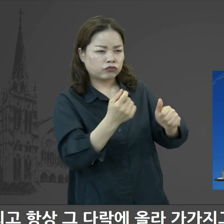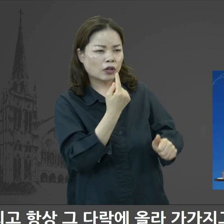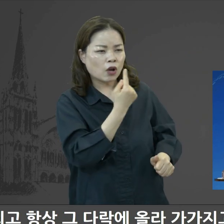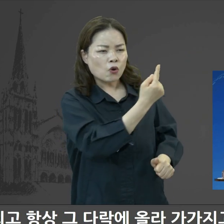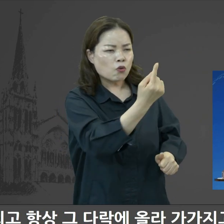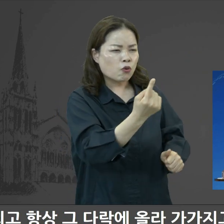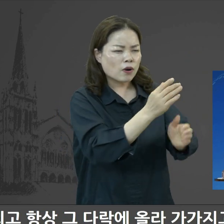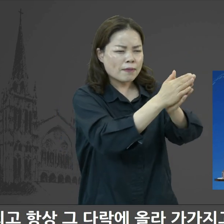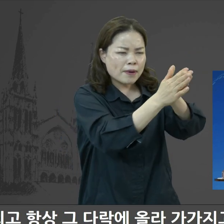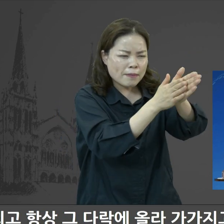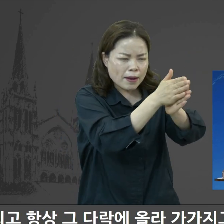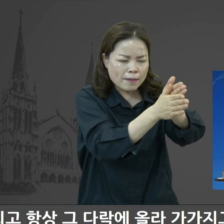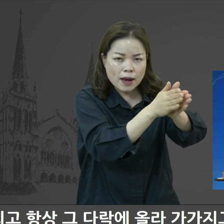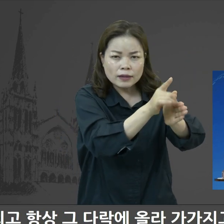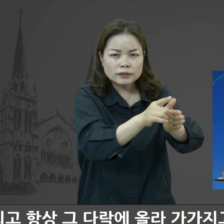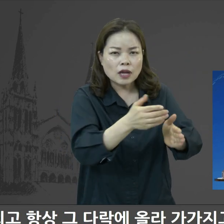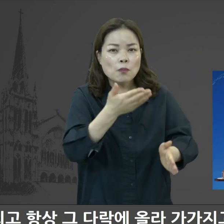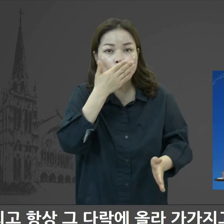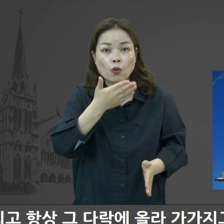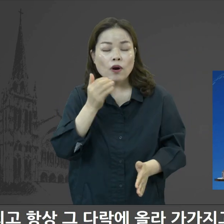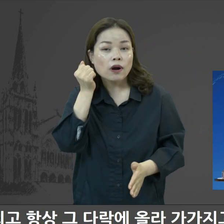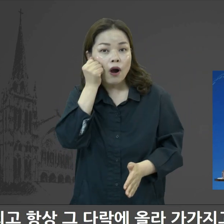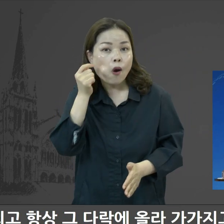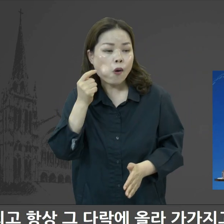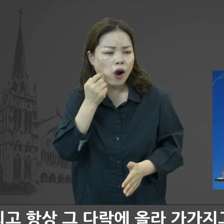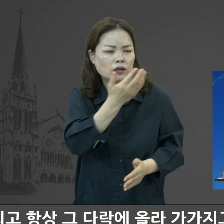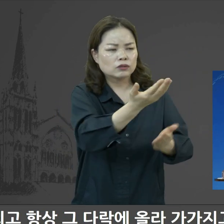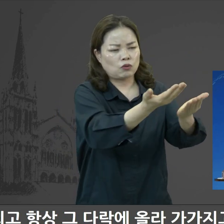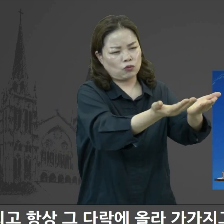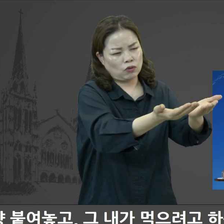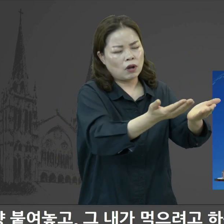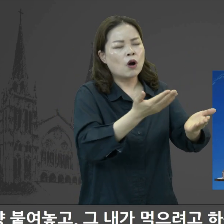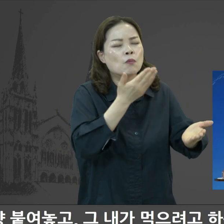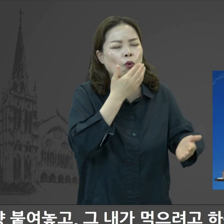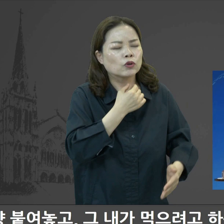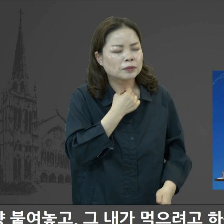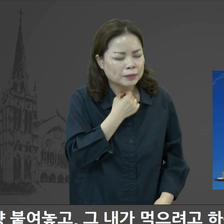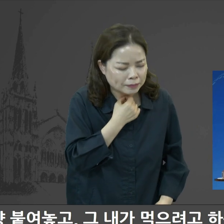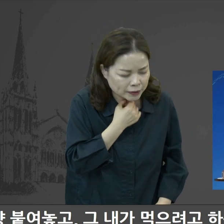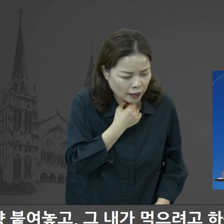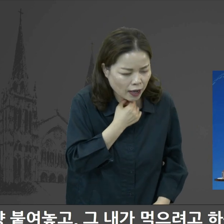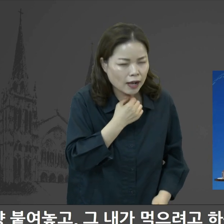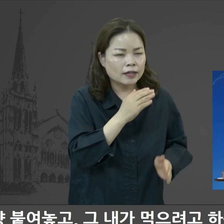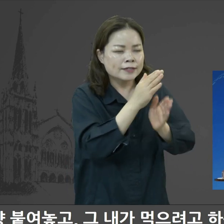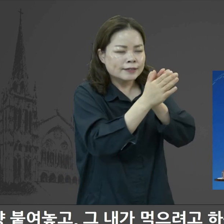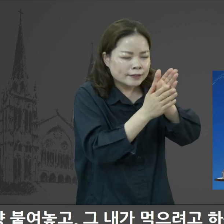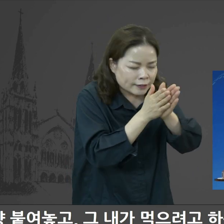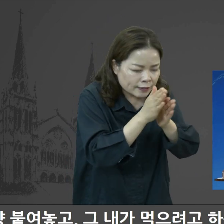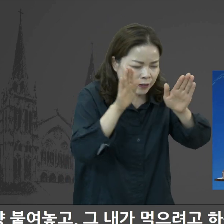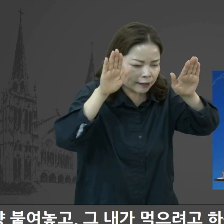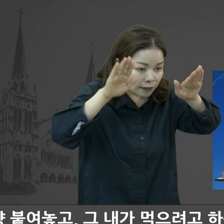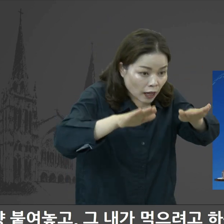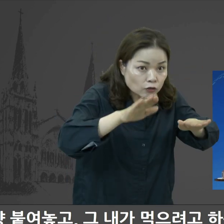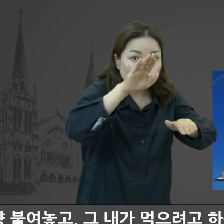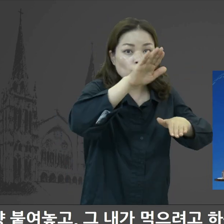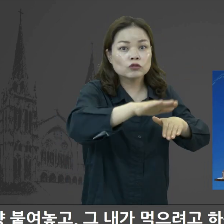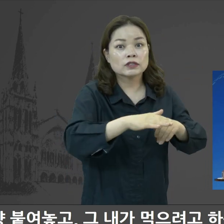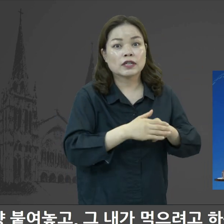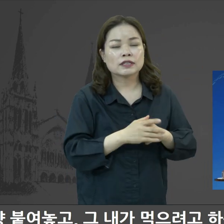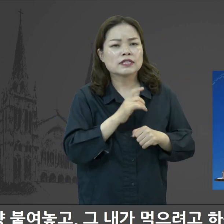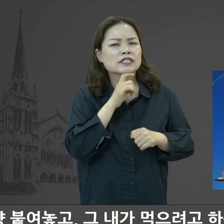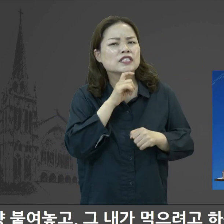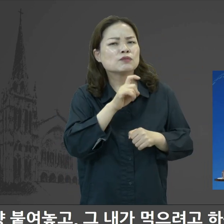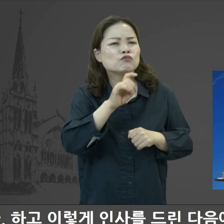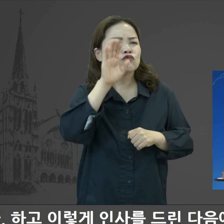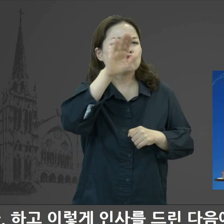켜놓고 그 내가 먹으려고 하는 과자나 사탕을 놓고 먹겠습니다 하고 이렇게 인사를 드린 다음에 최소한